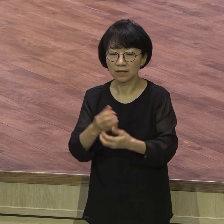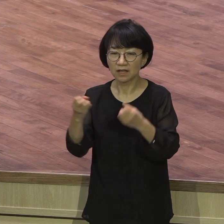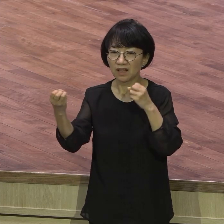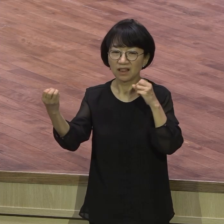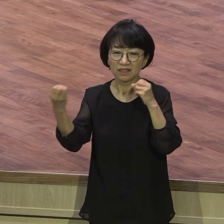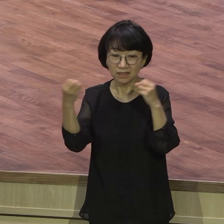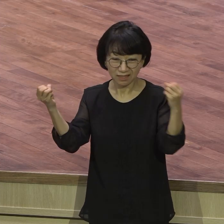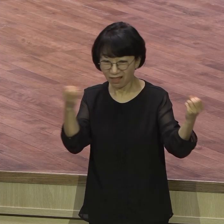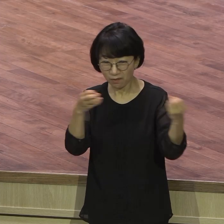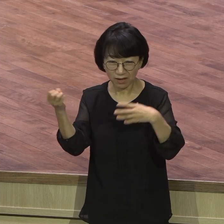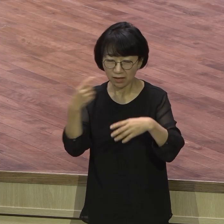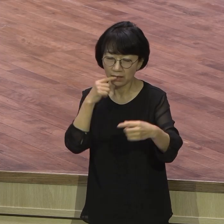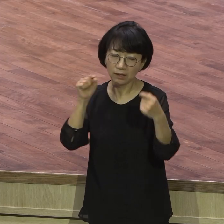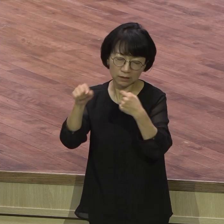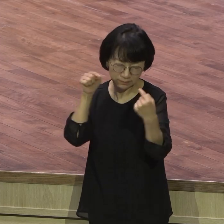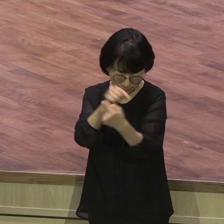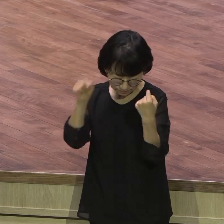안 돼요 대화가 안 돼요